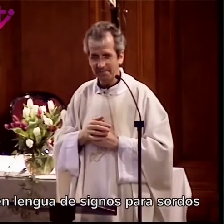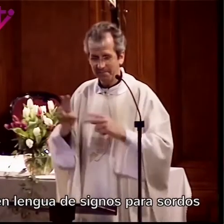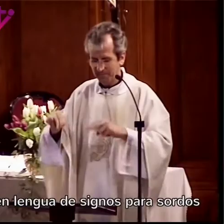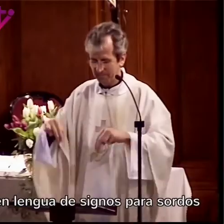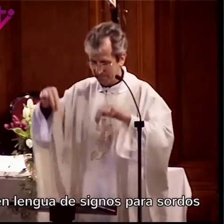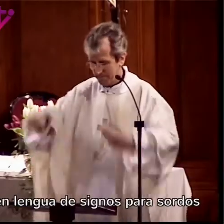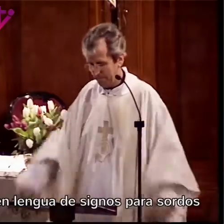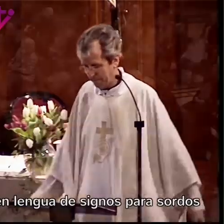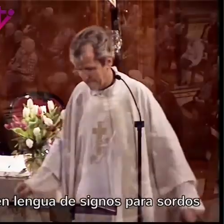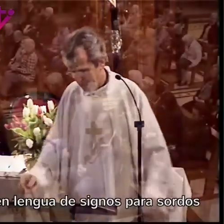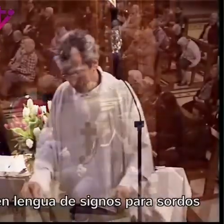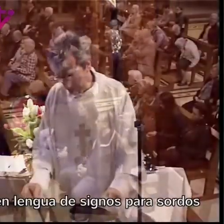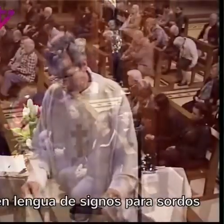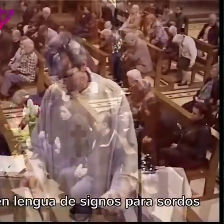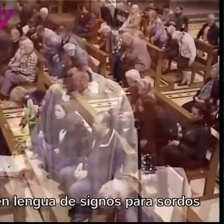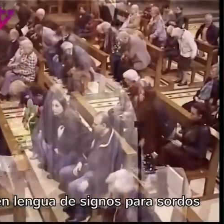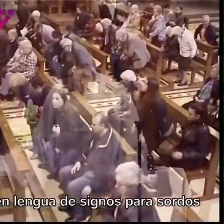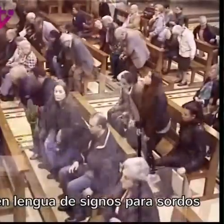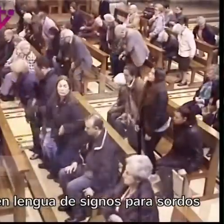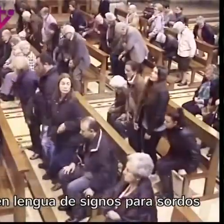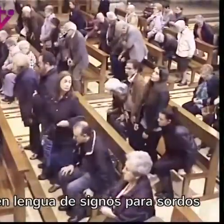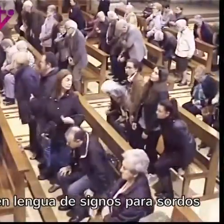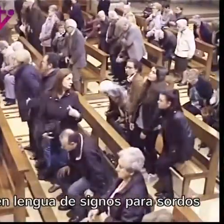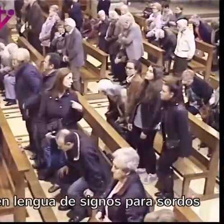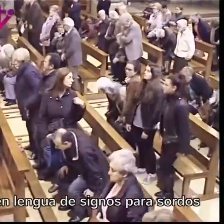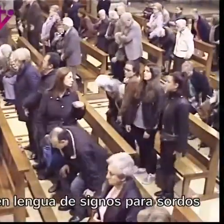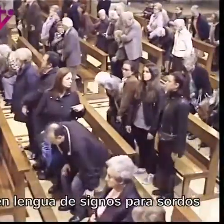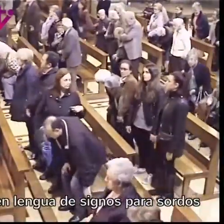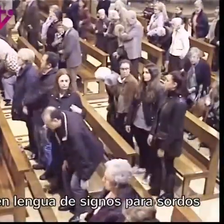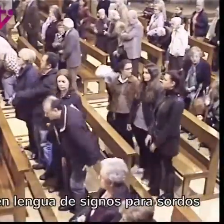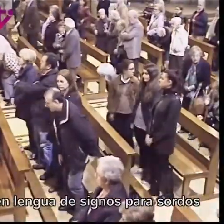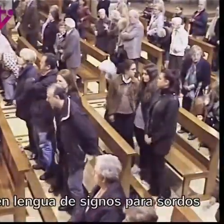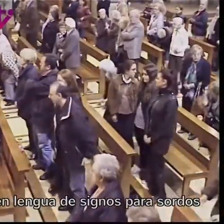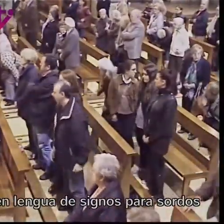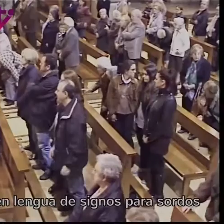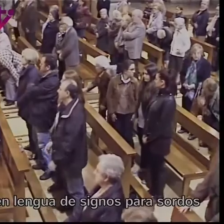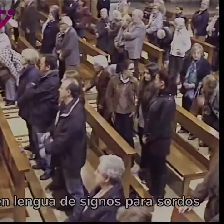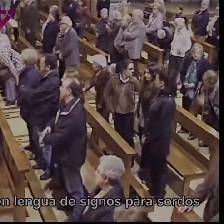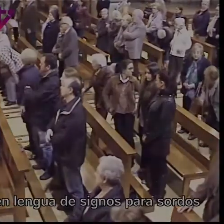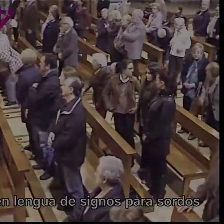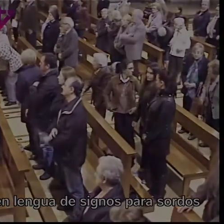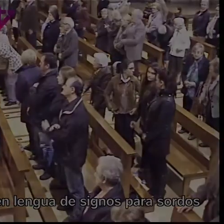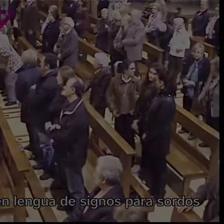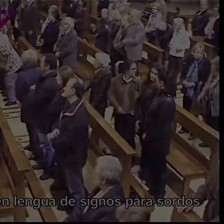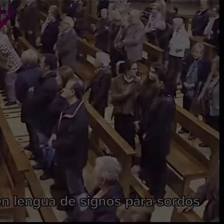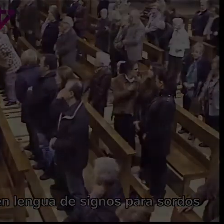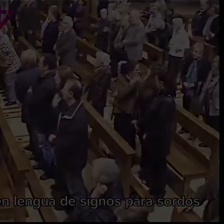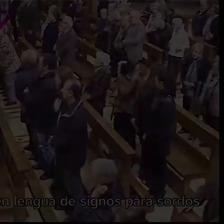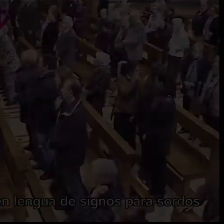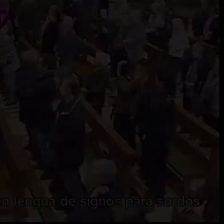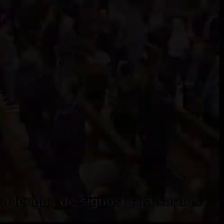la